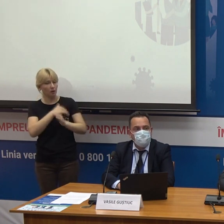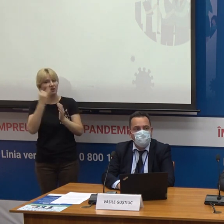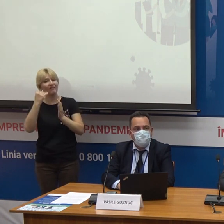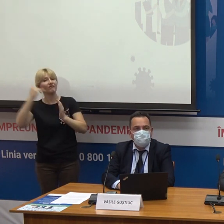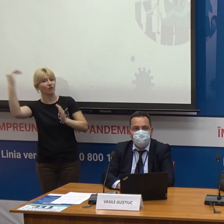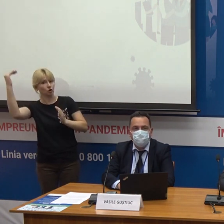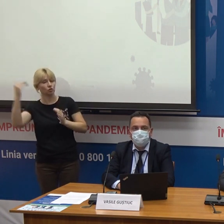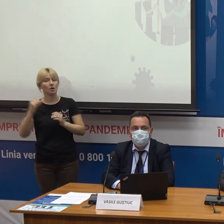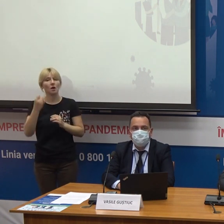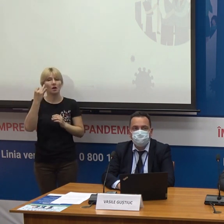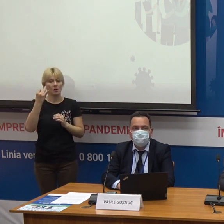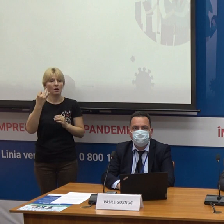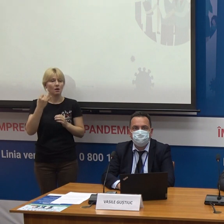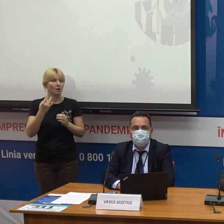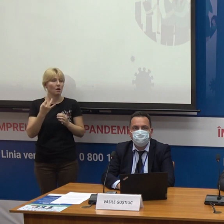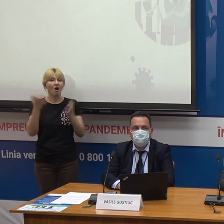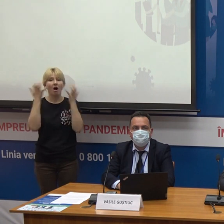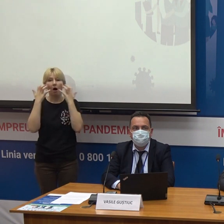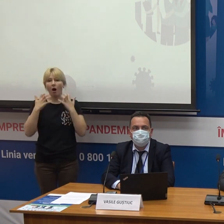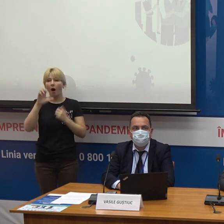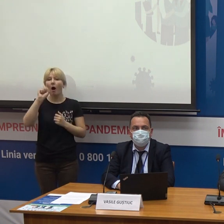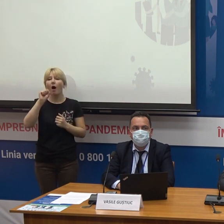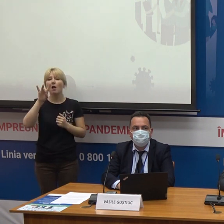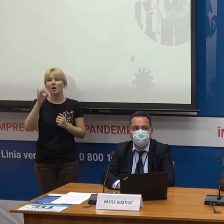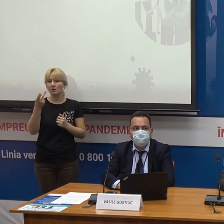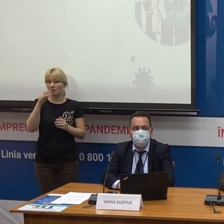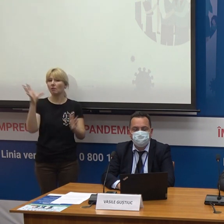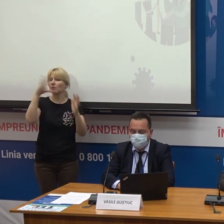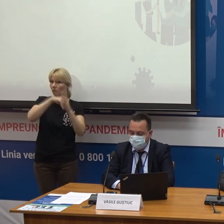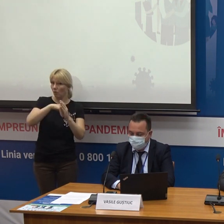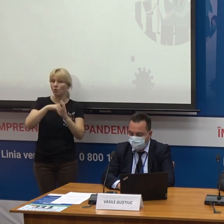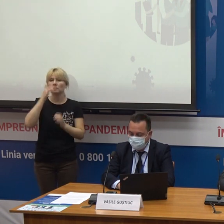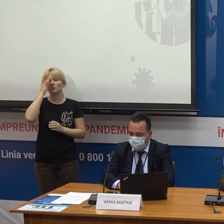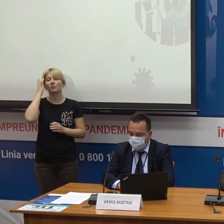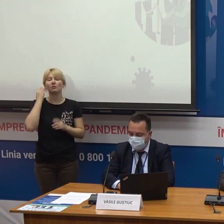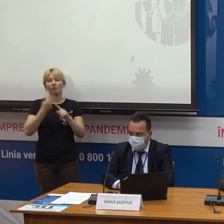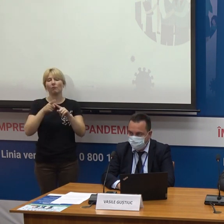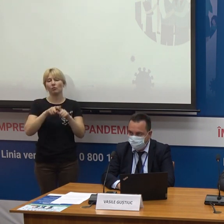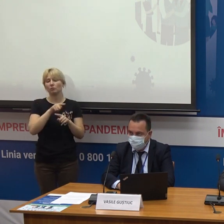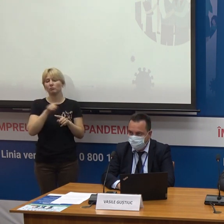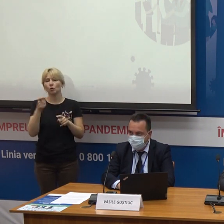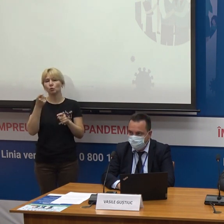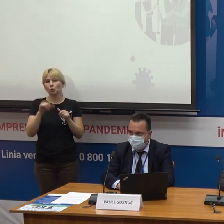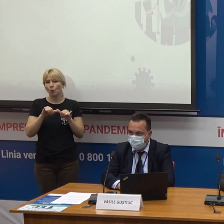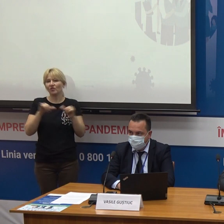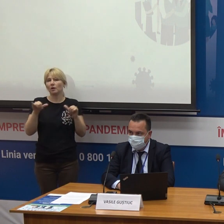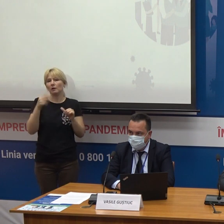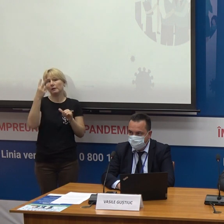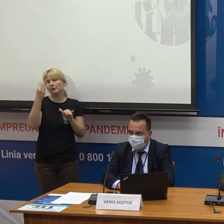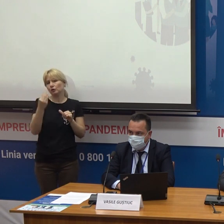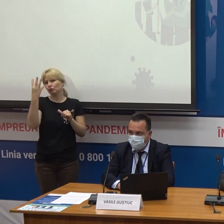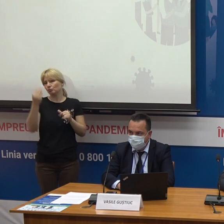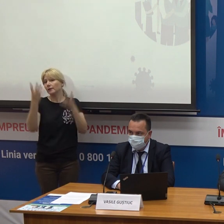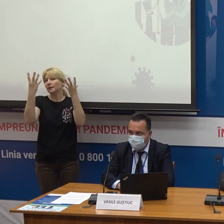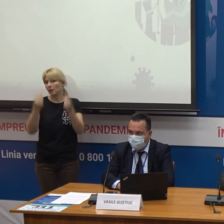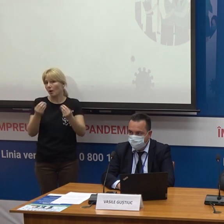sus și reacțiile alergice au inclus. Ele durează mai mult de 3-4